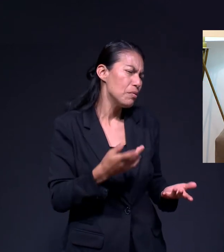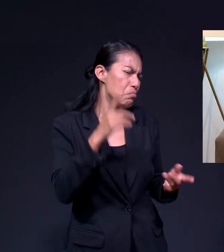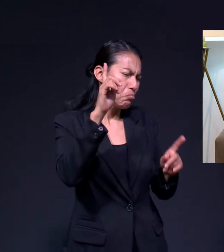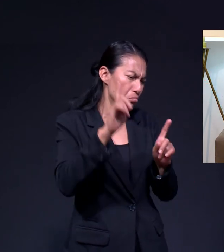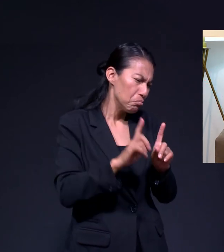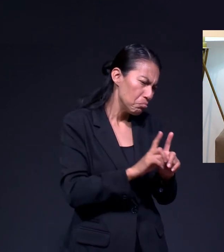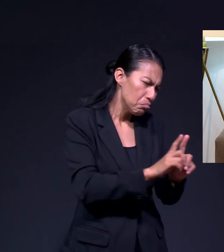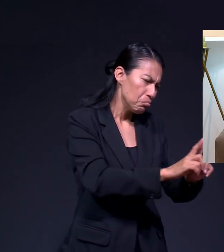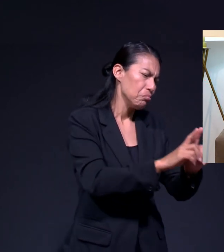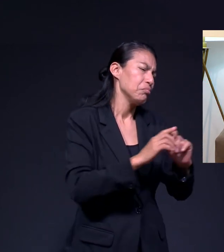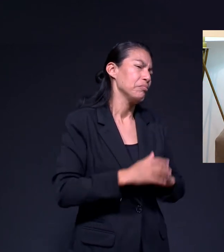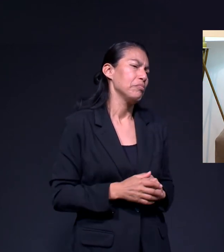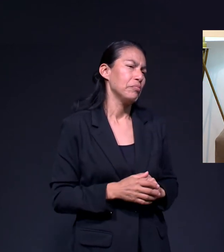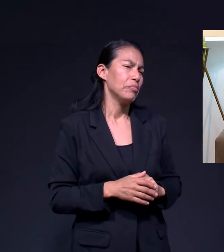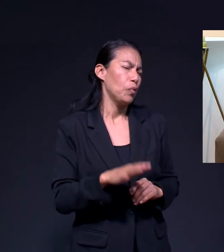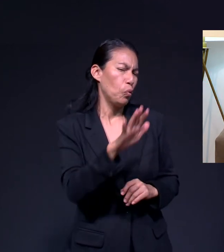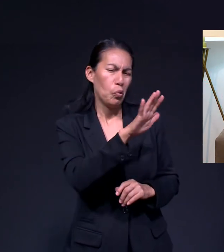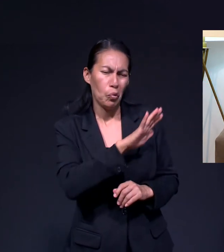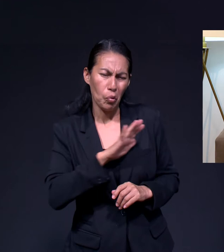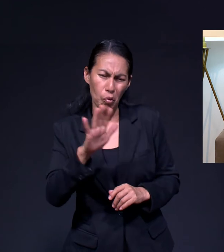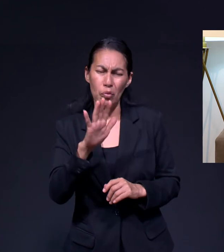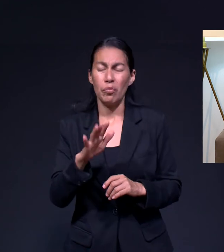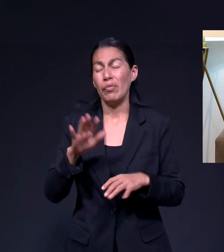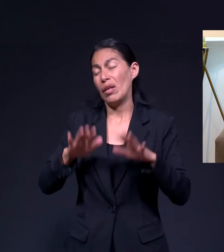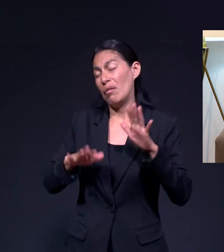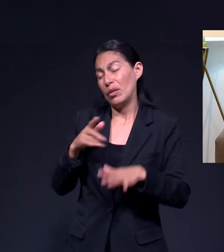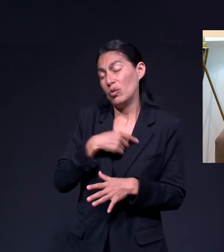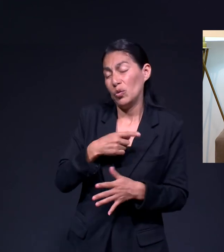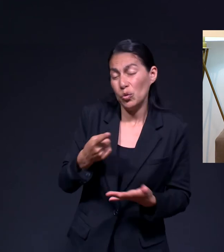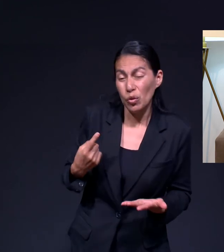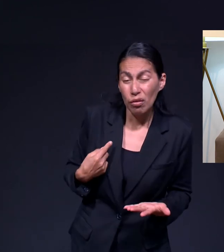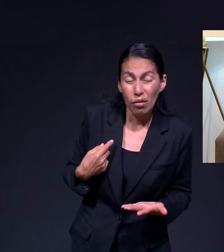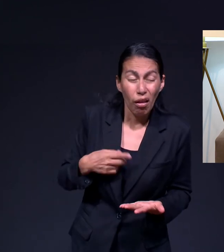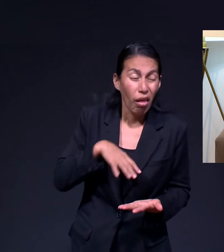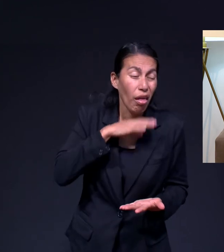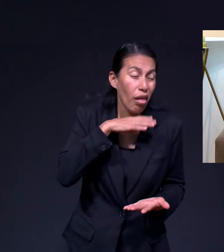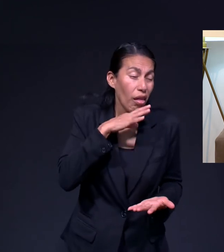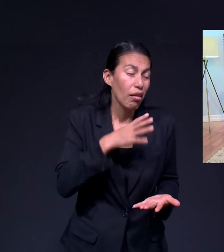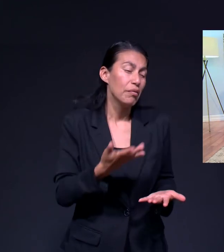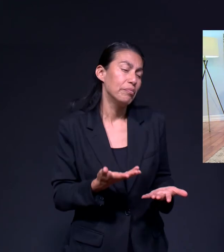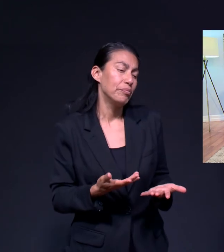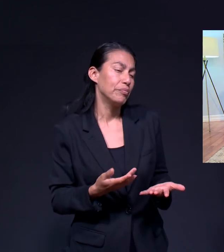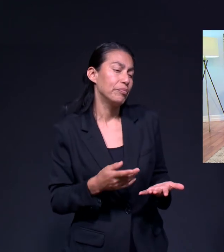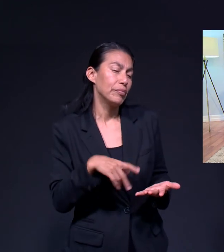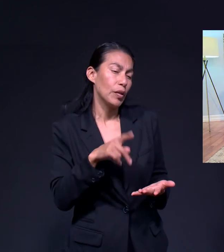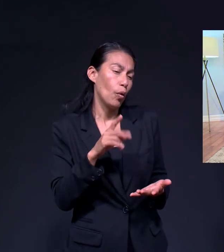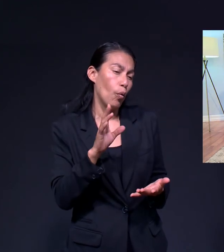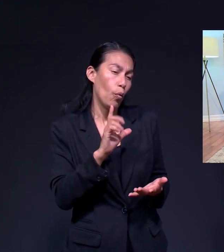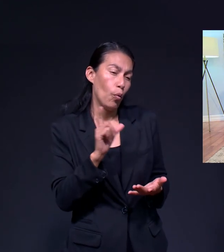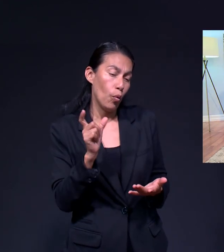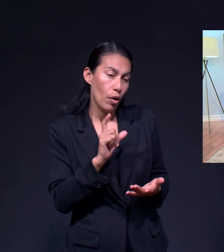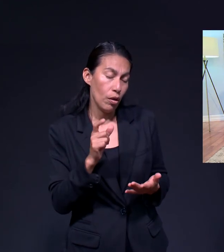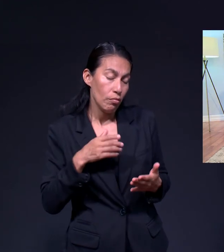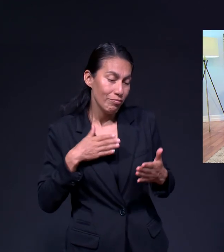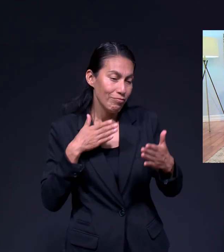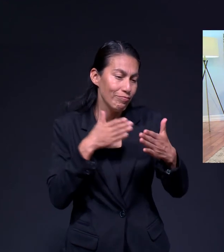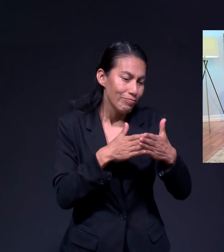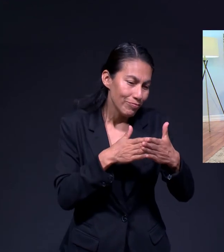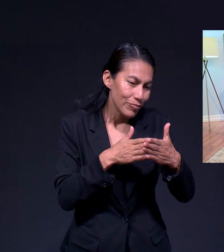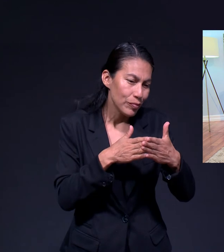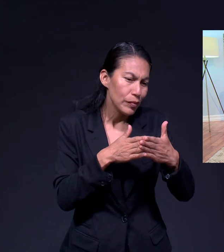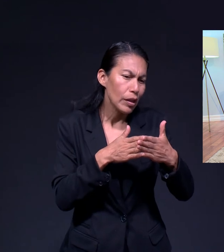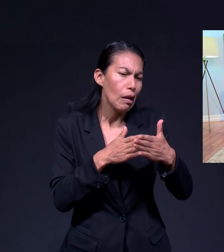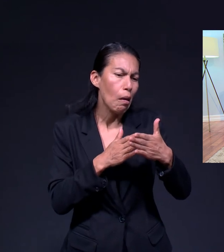presente en los detalles naturales y cotidianos de la vida y no nos damos cuenta a veces nos damos